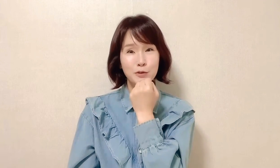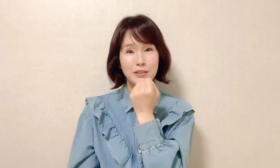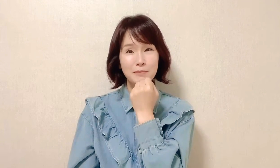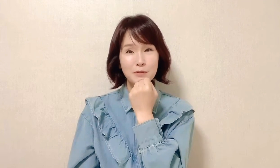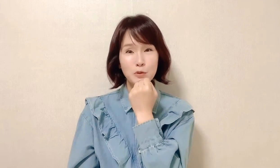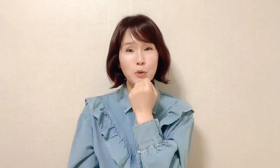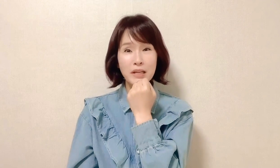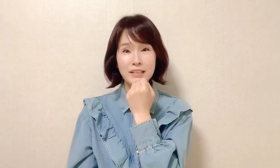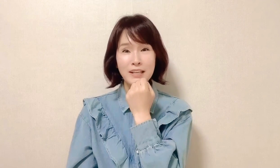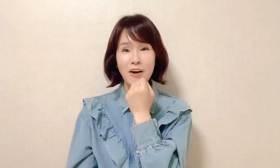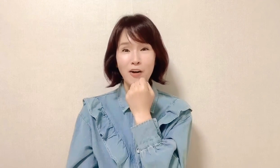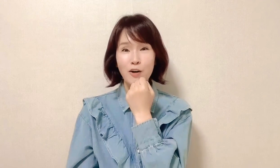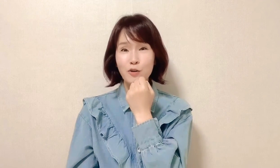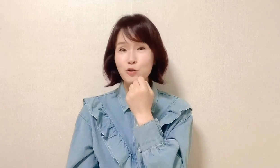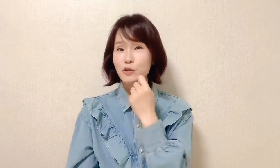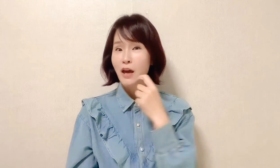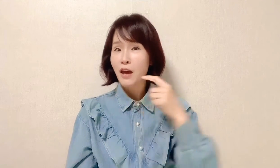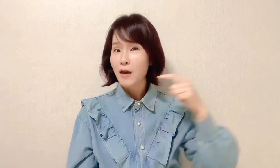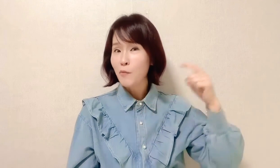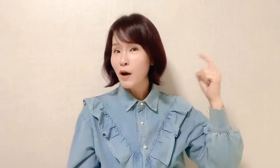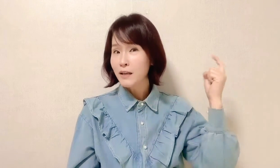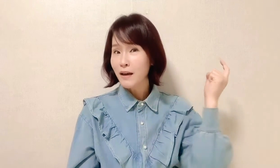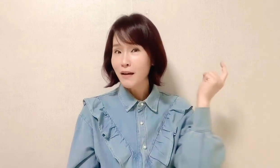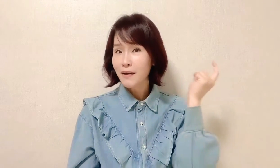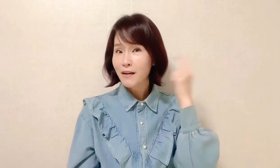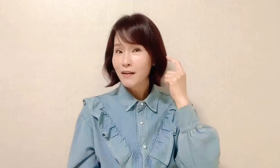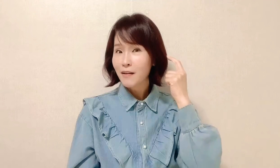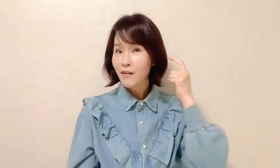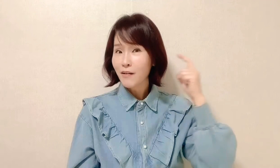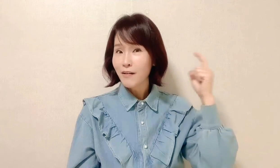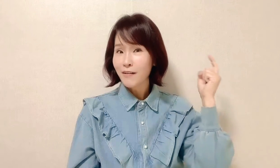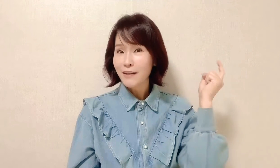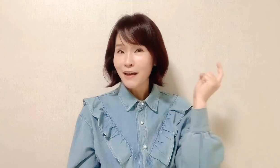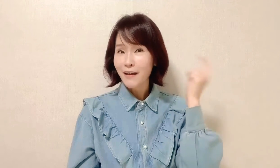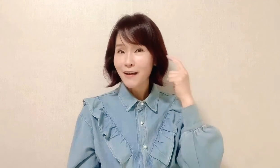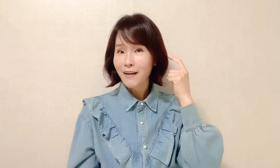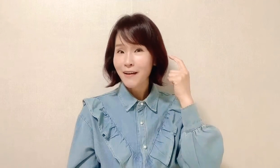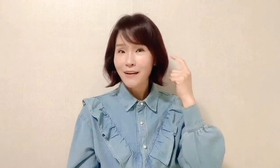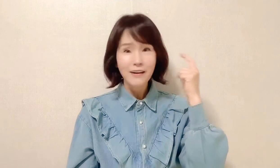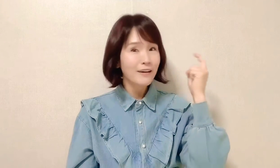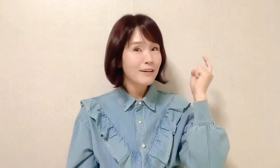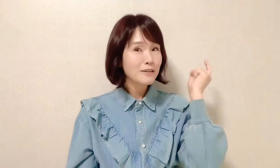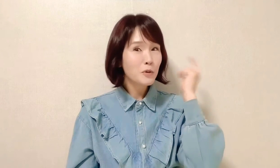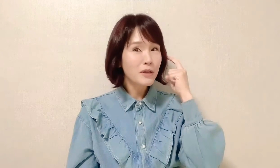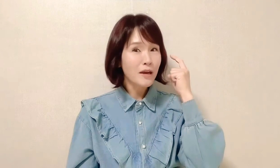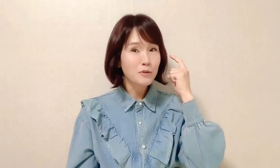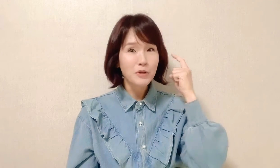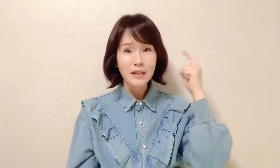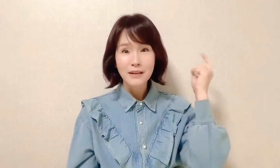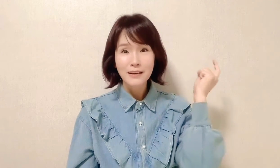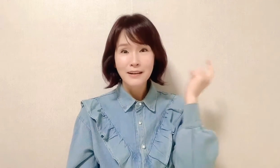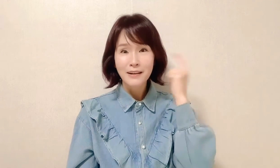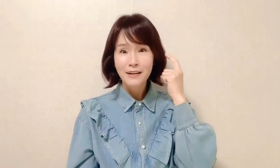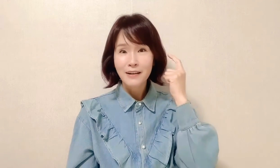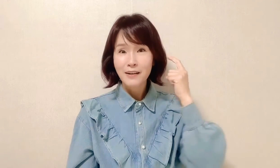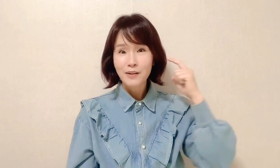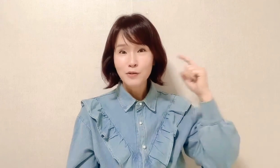웃음 소리는요. 귀에 뭐가 이렇게, 네, 소리예요. 소리. 귀로